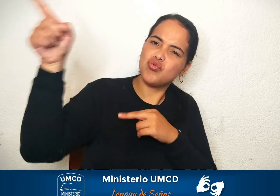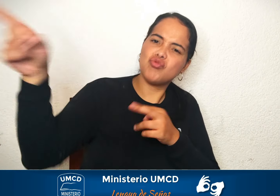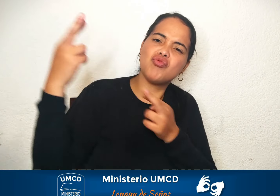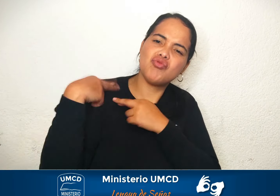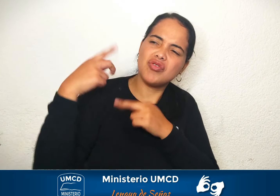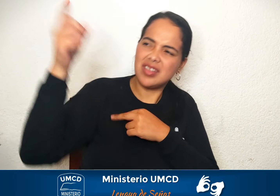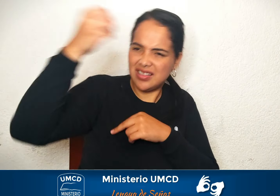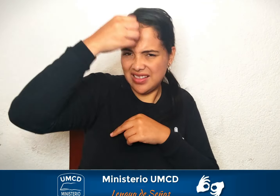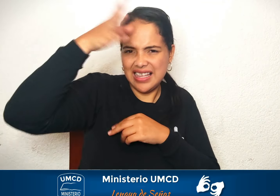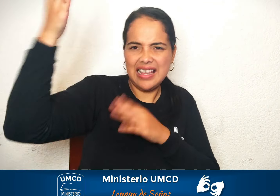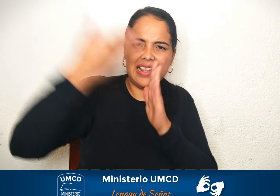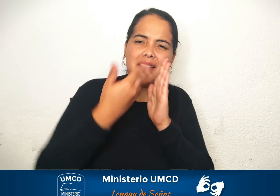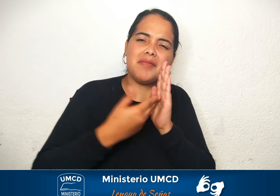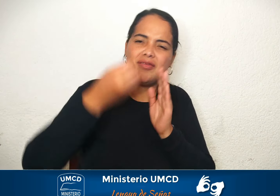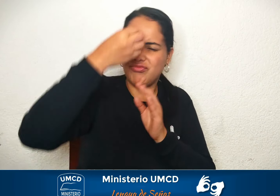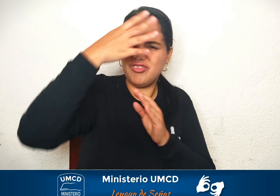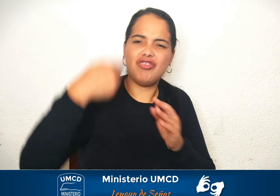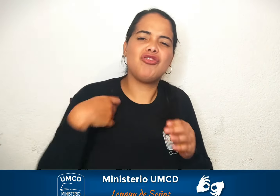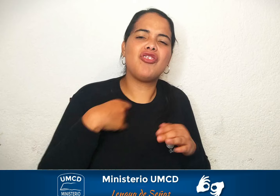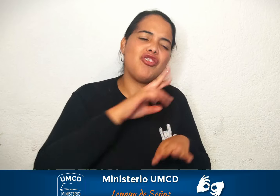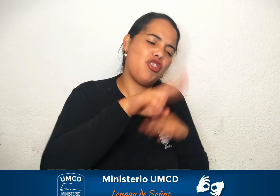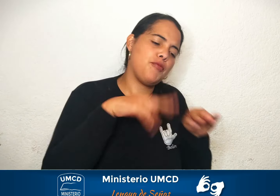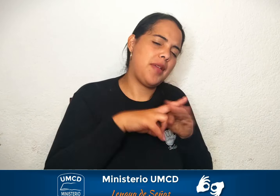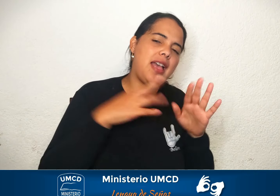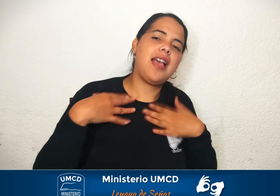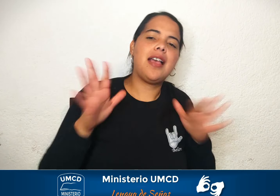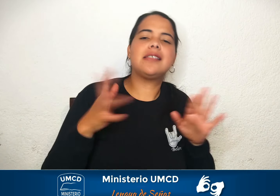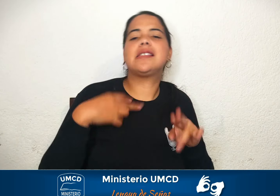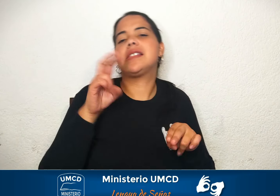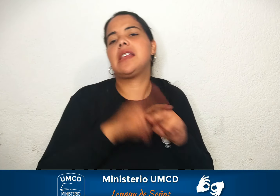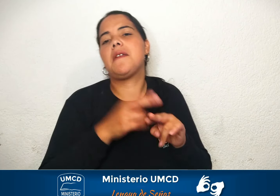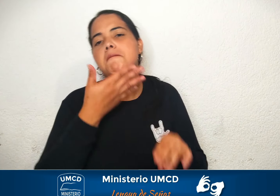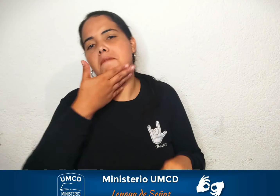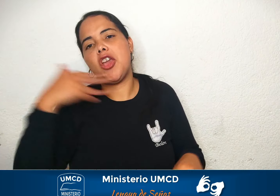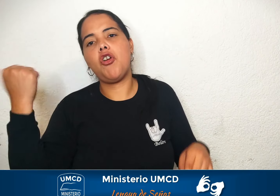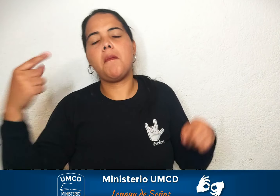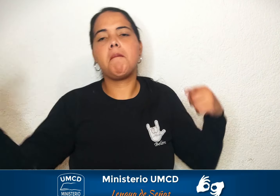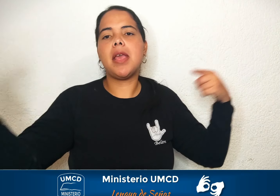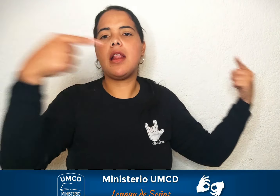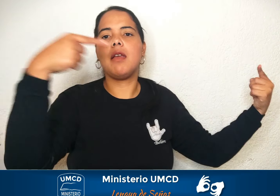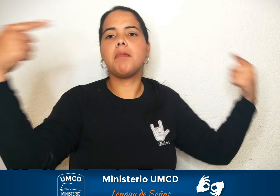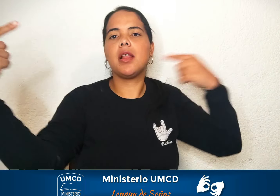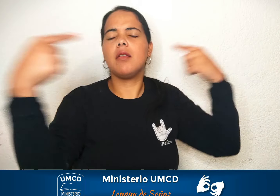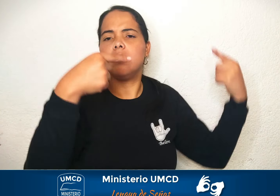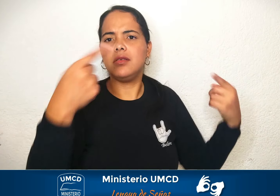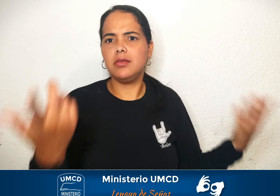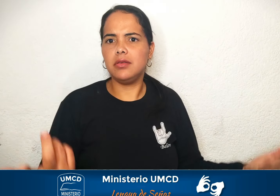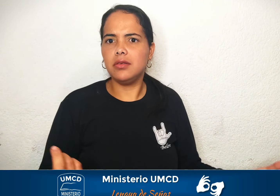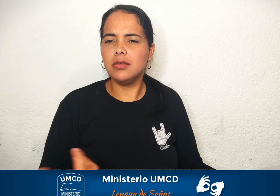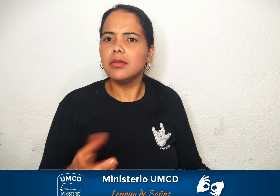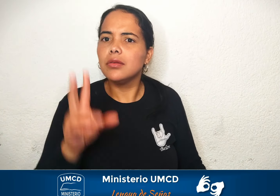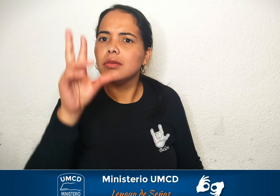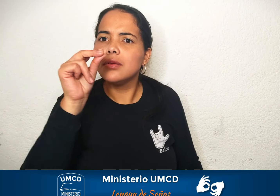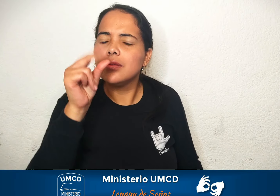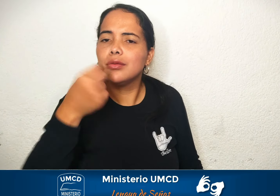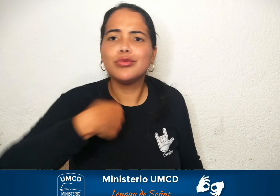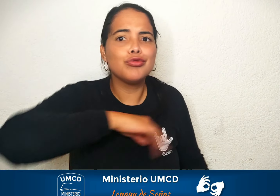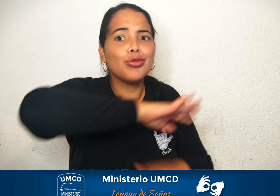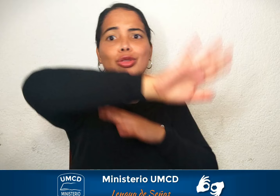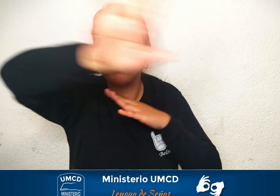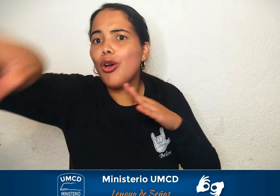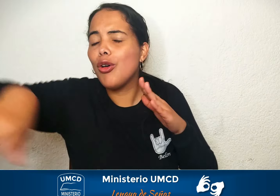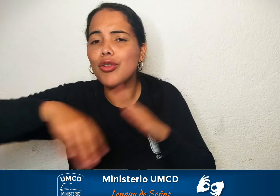si tú eres de Apolos? No, nosotros los que somos de Pablo somos mejores, y eso generaban